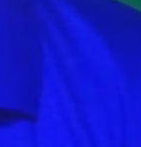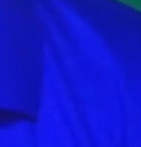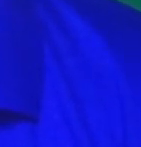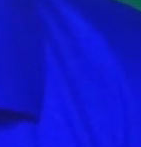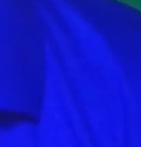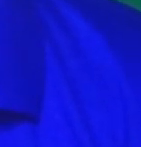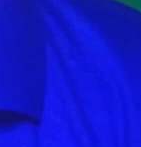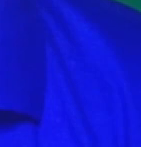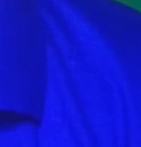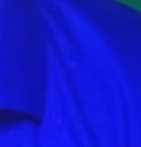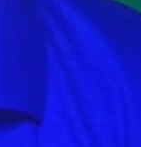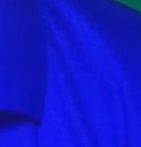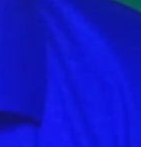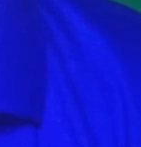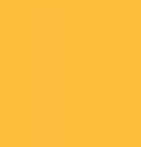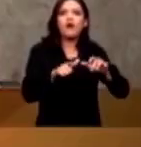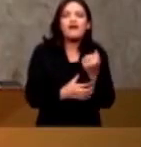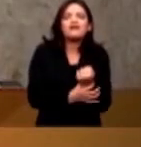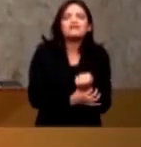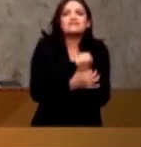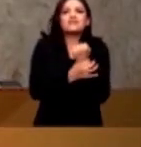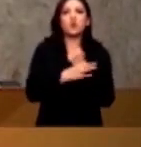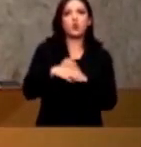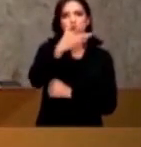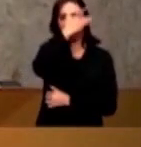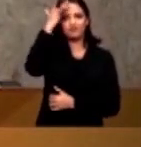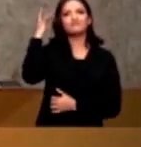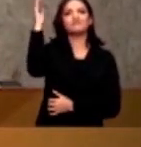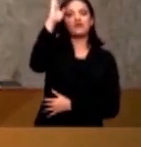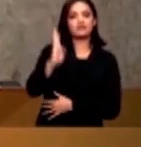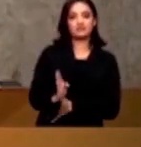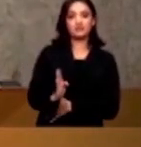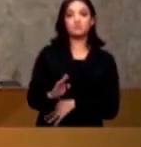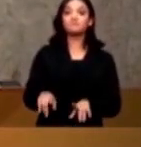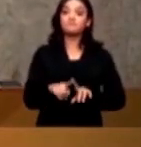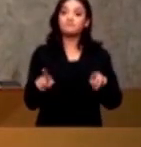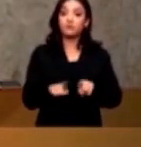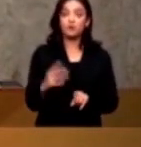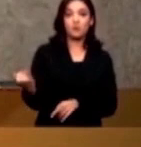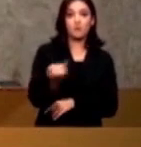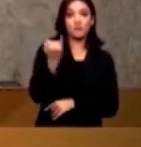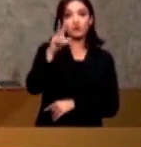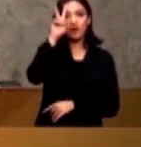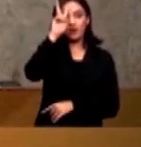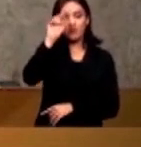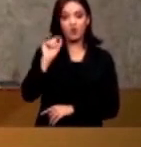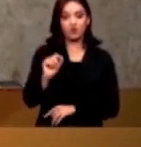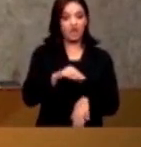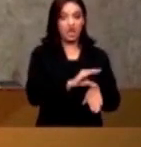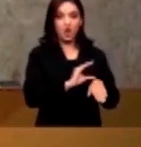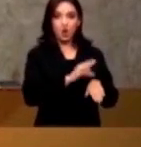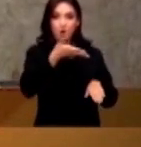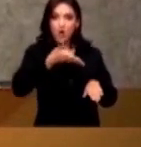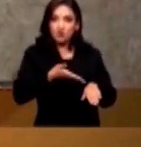me parar de agir como agente político Fala galera as nunca é demais lembrar a nossa carta maior